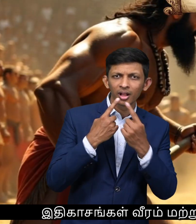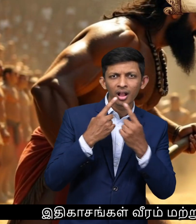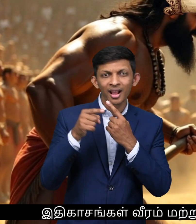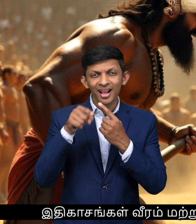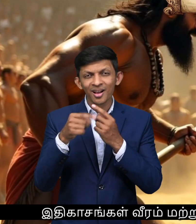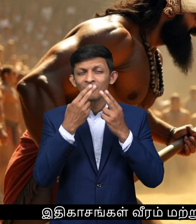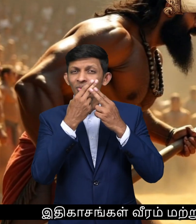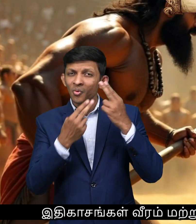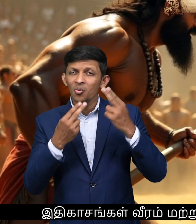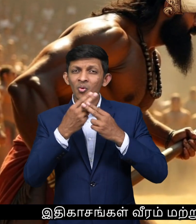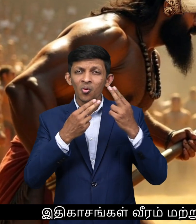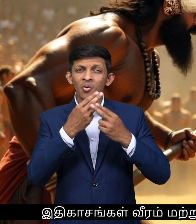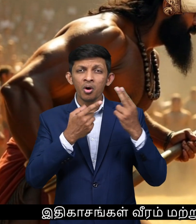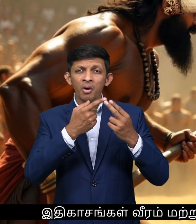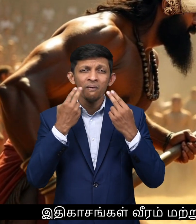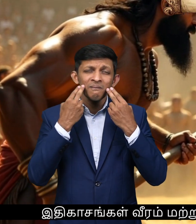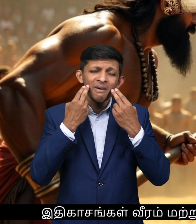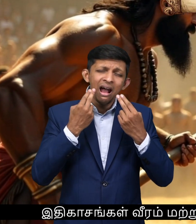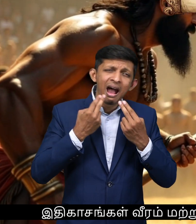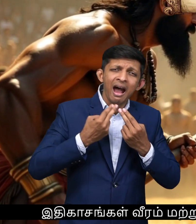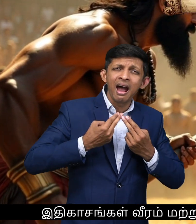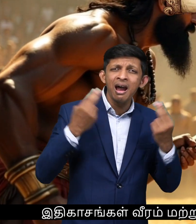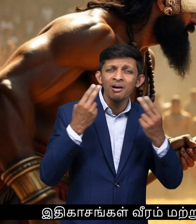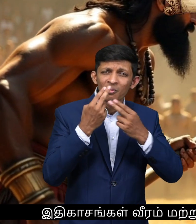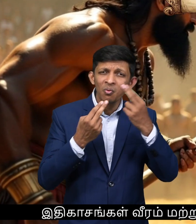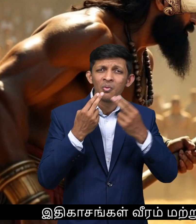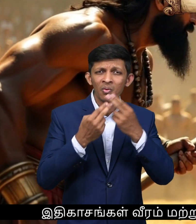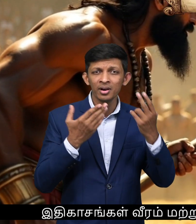இதிகாசங்கள் வீரம் மற்றும் பழம்பெரும் மக்களின் கதைகள்.